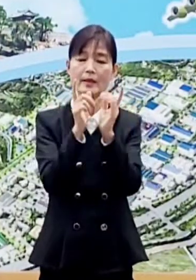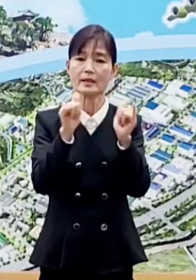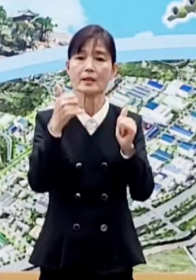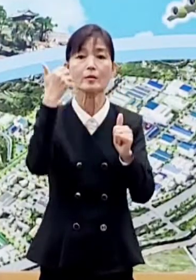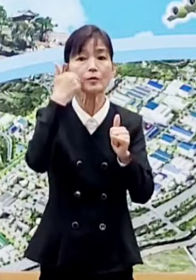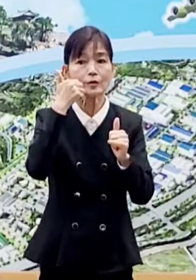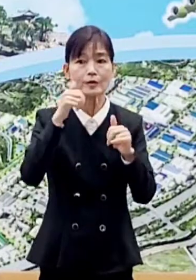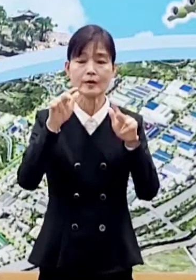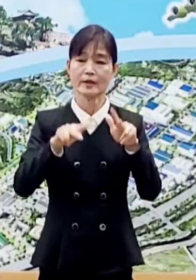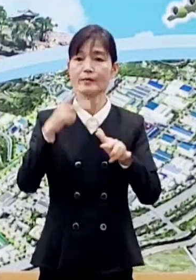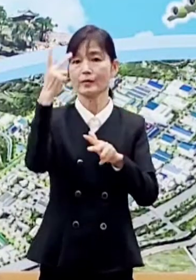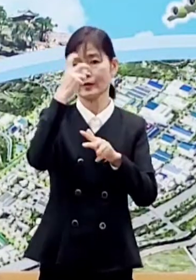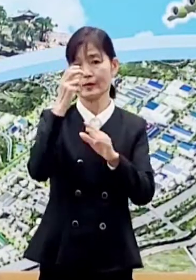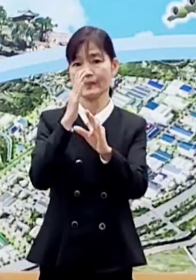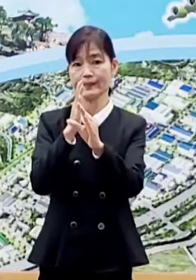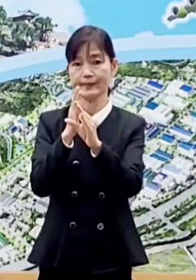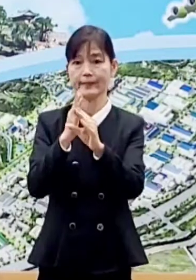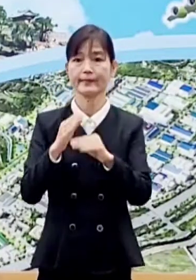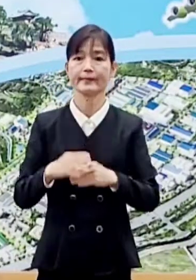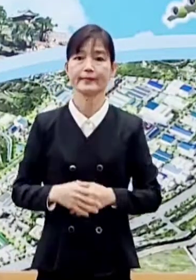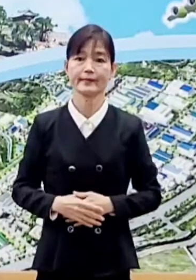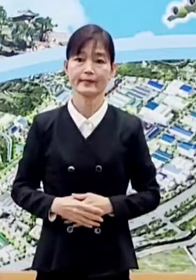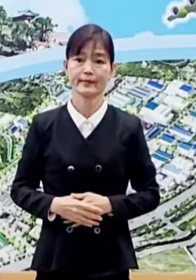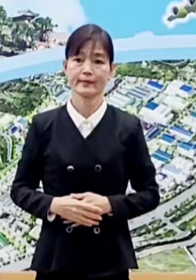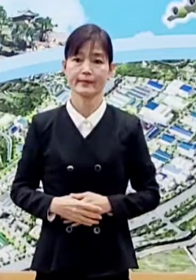접촉자 동선 노출자는 파악 중입니다.